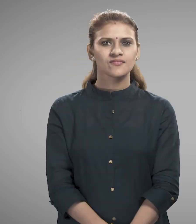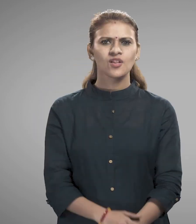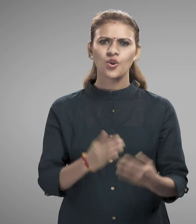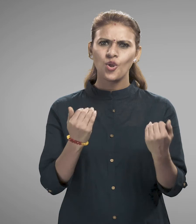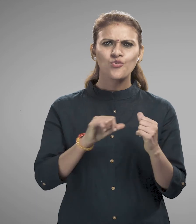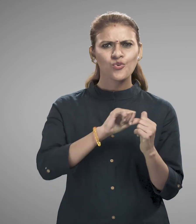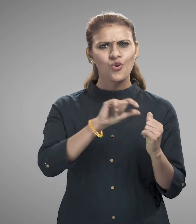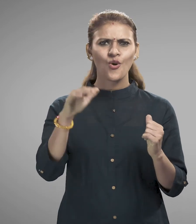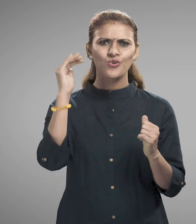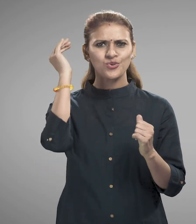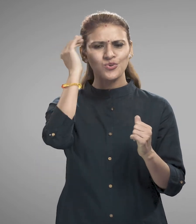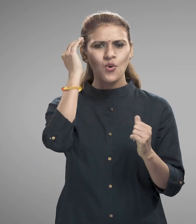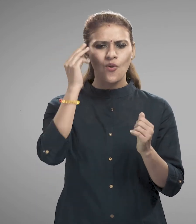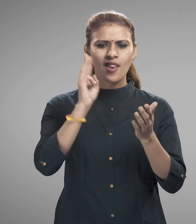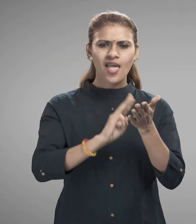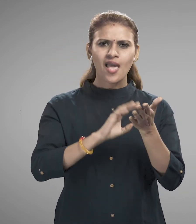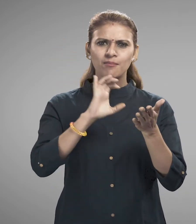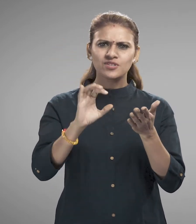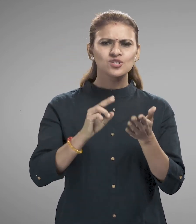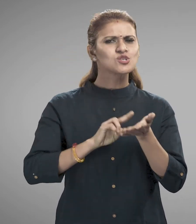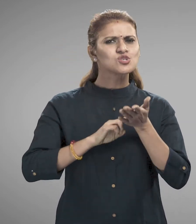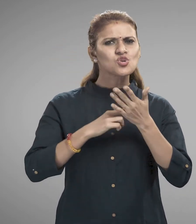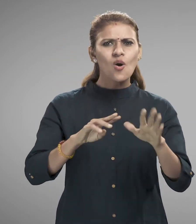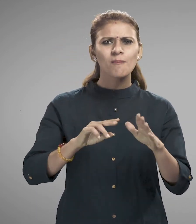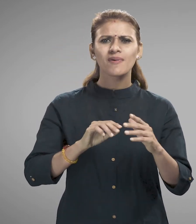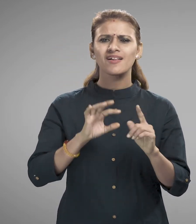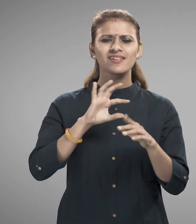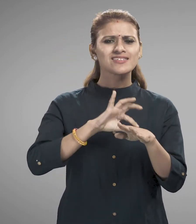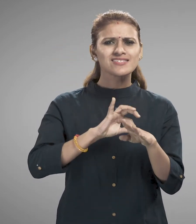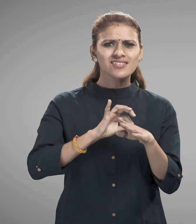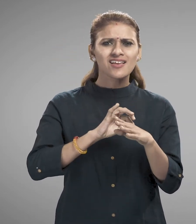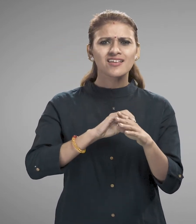अब हम जान गए हैं कि मासिक धर्म एक साधारण जैविक प्रक्रिया है